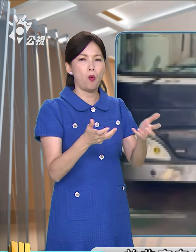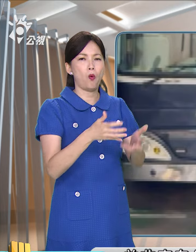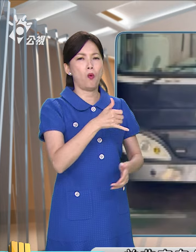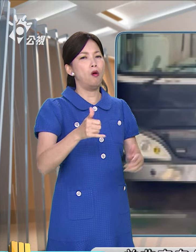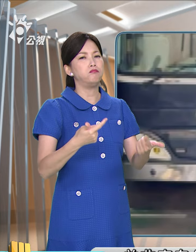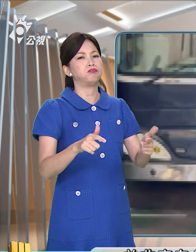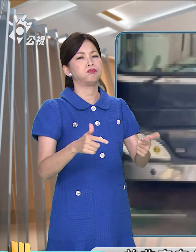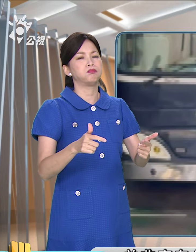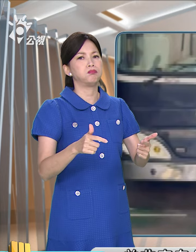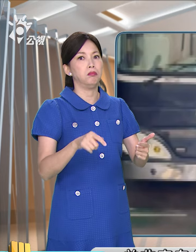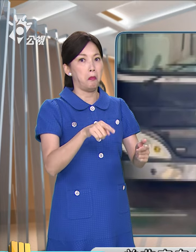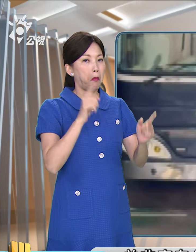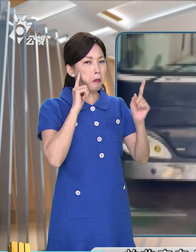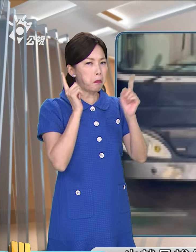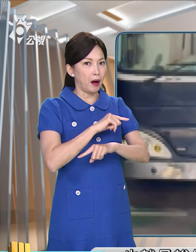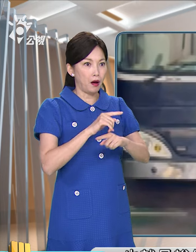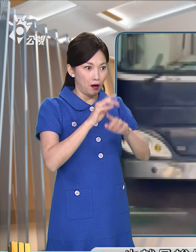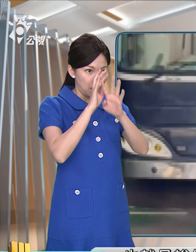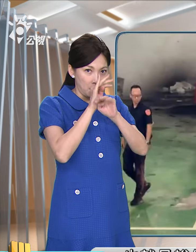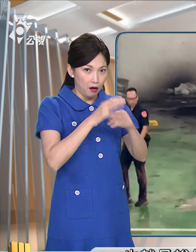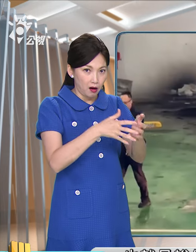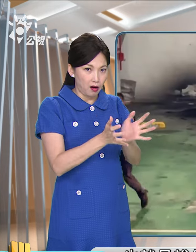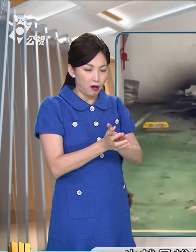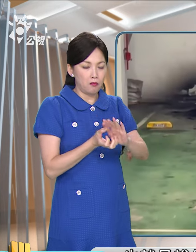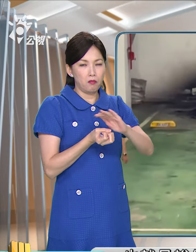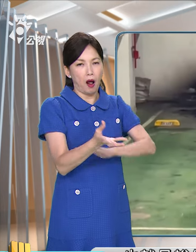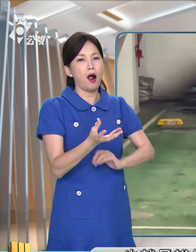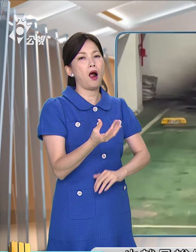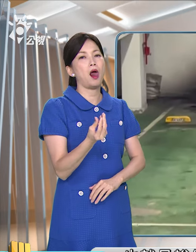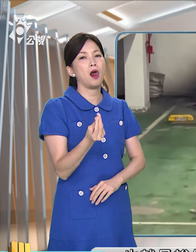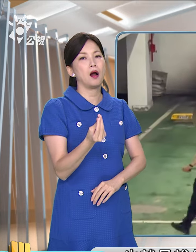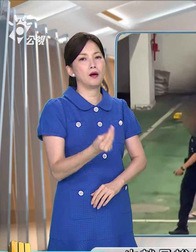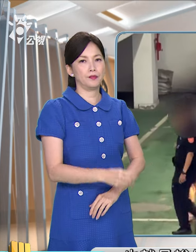人员，也就是侦办团队没有泄密。